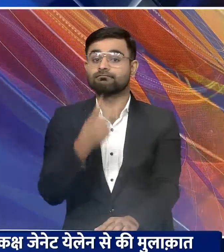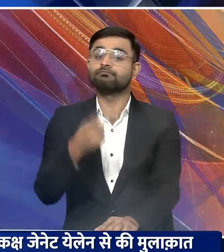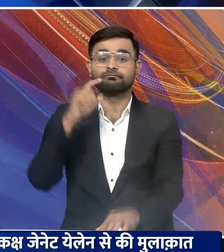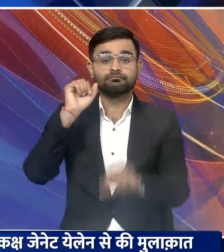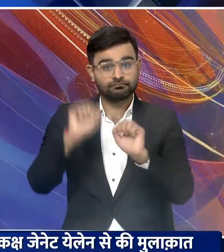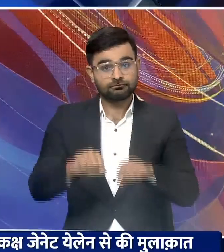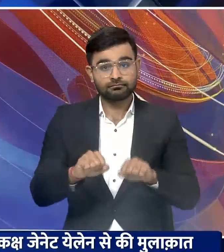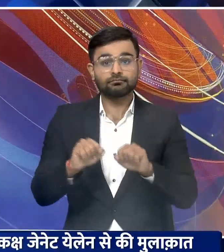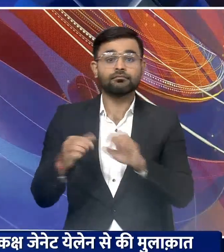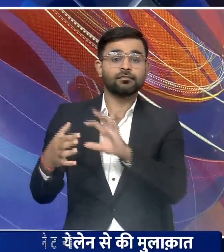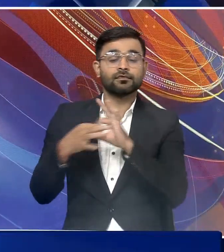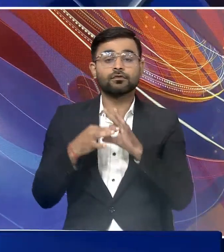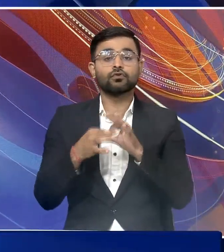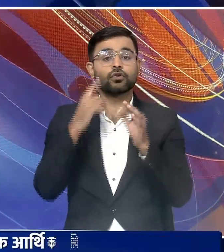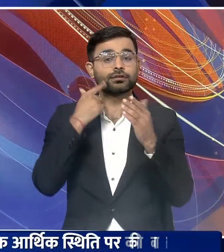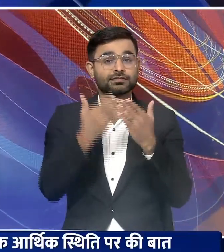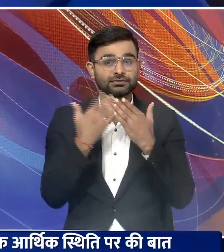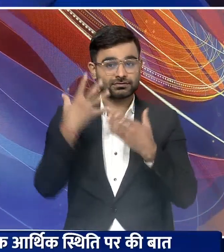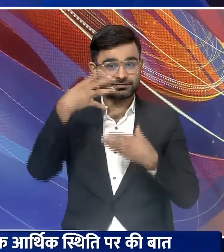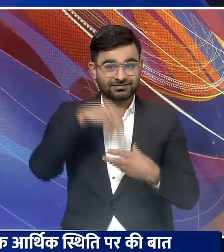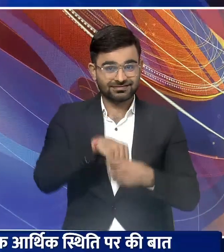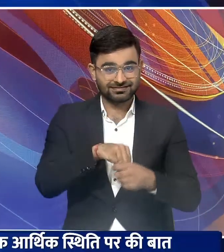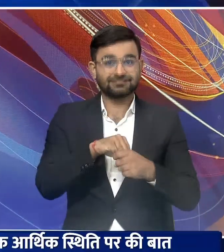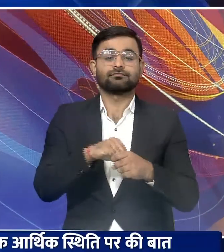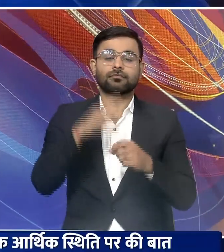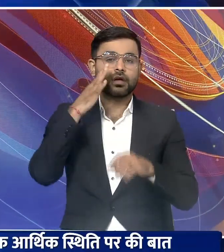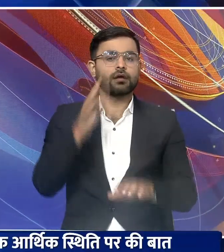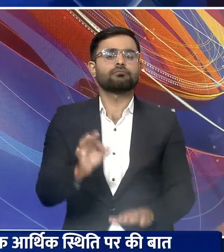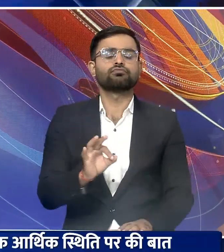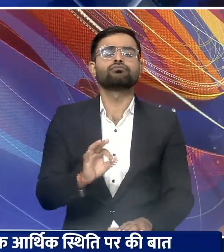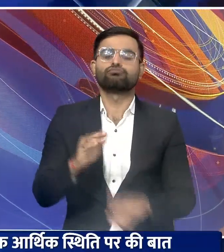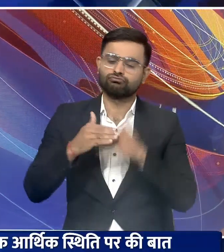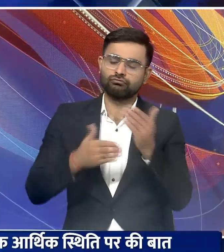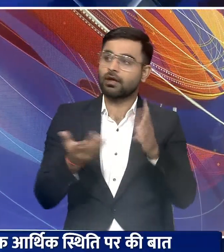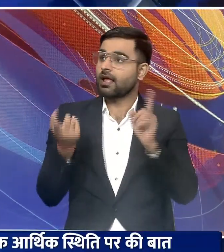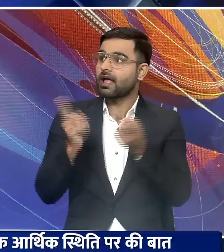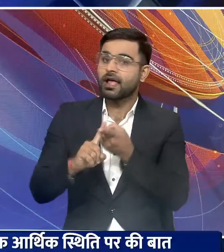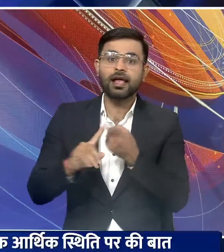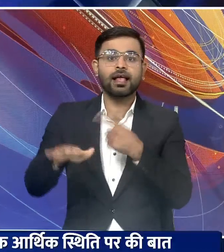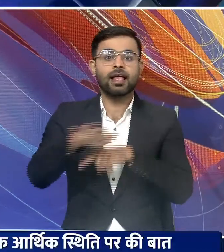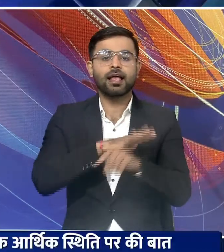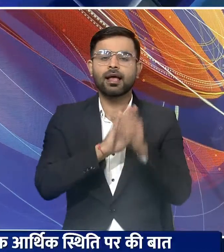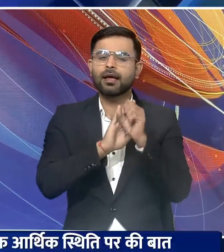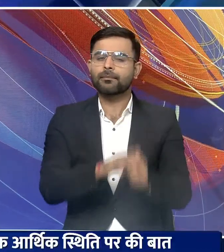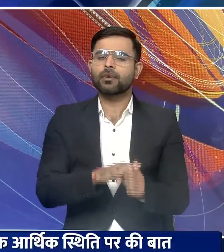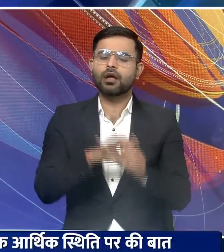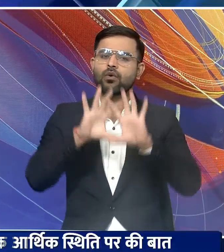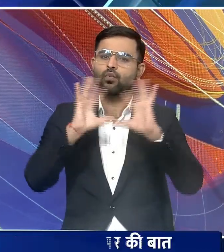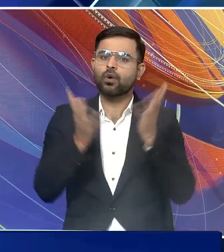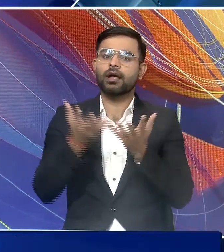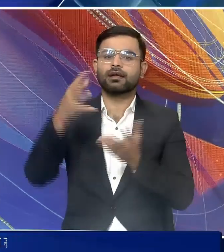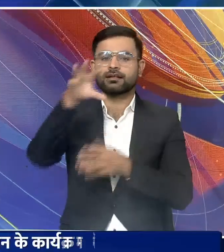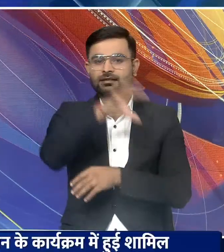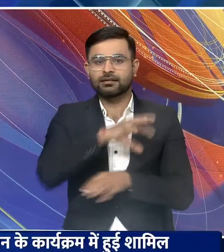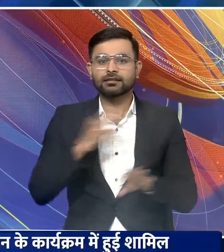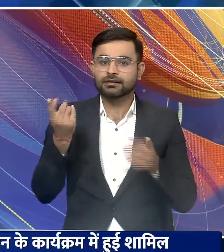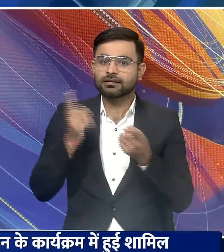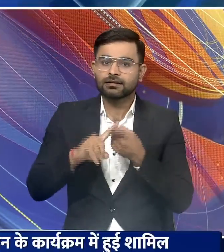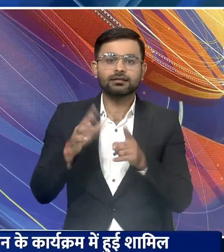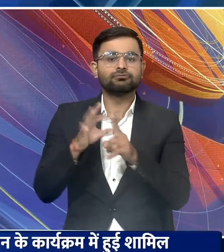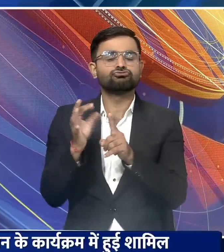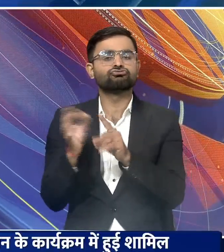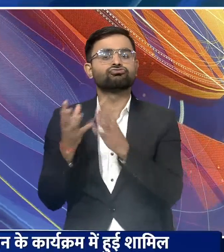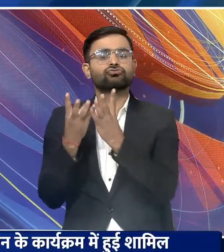कि बहुपक्षीय संस्थानों को मजबूत करने की आवश्यकता है और महामारी या ऐसे दबाव वाले वैश्विक घटना से निपटने के